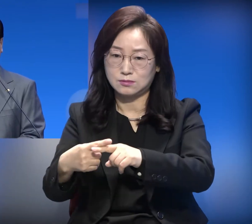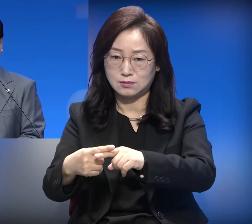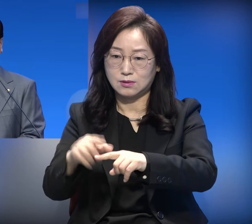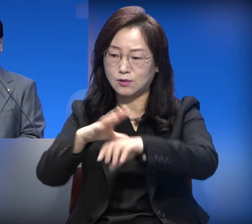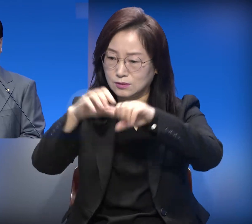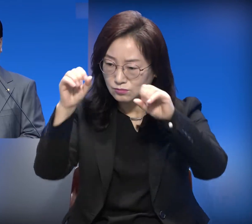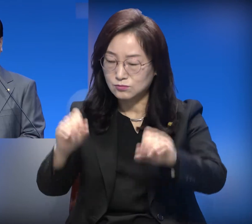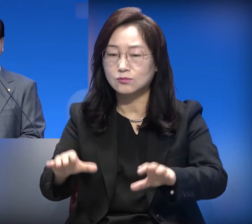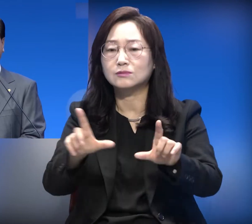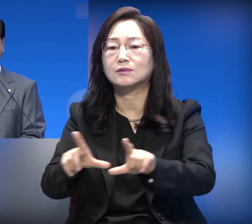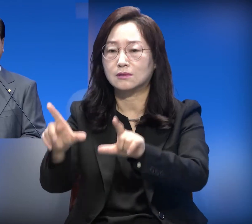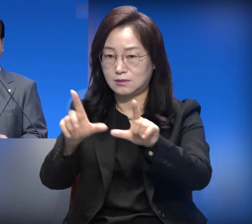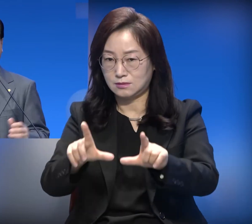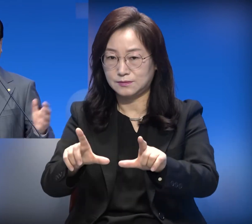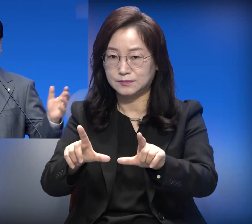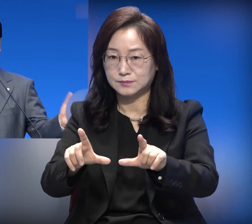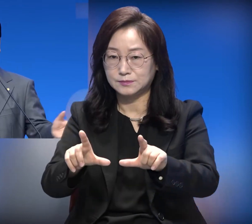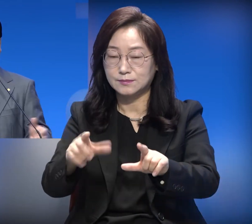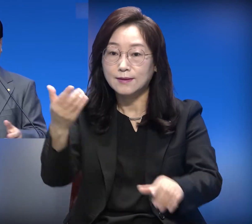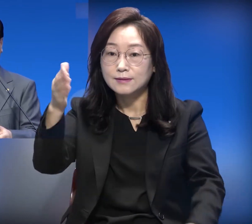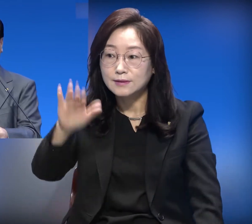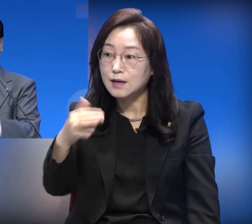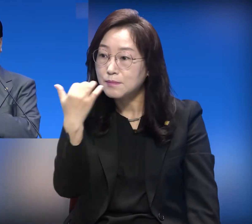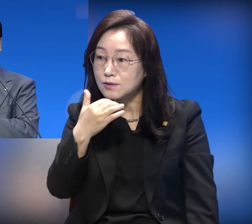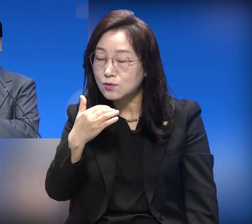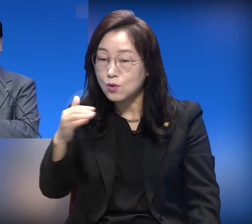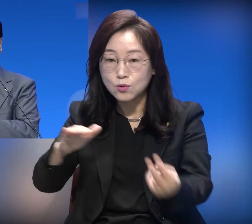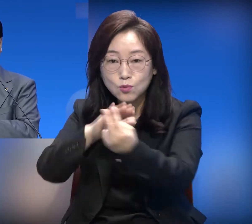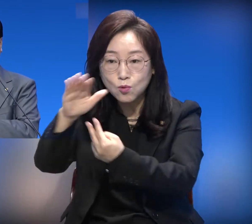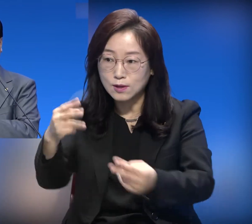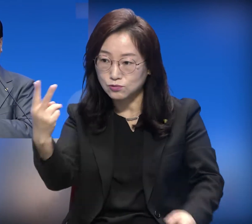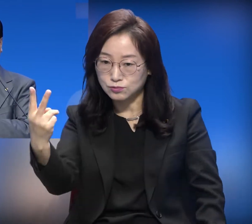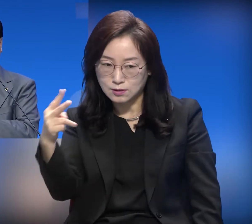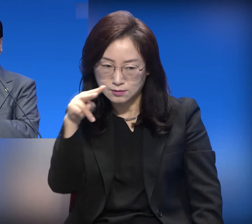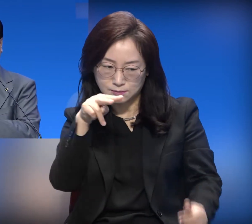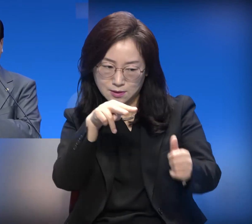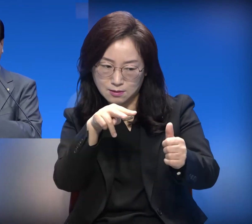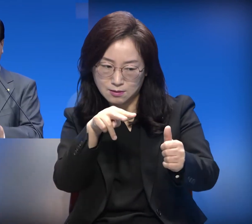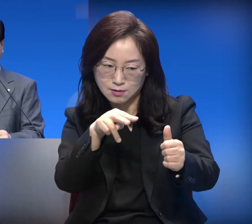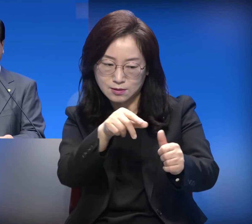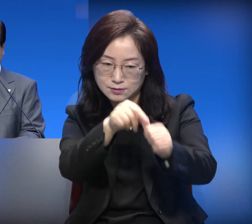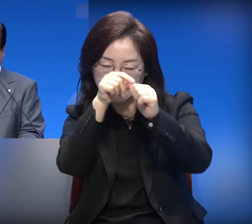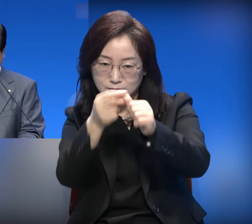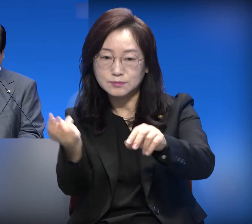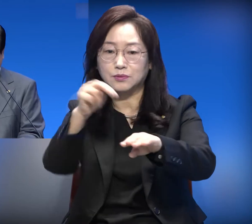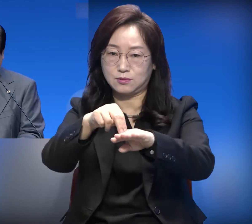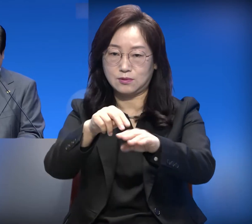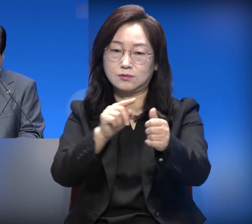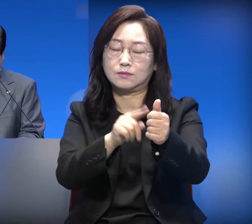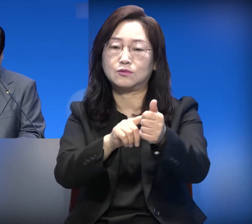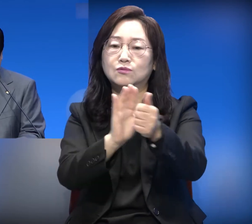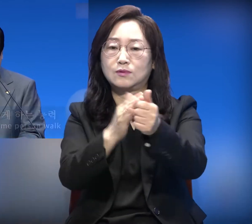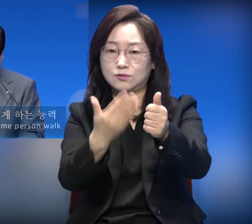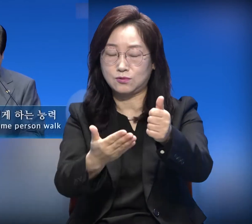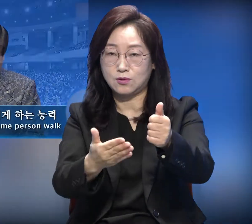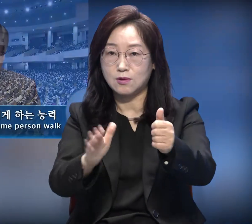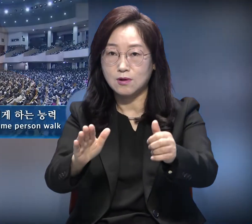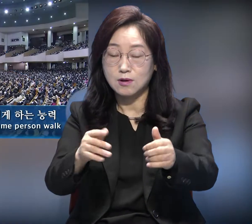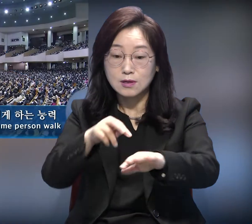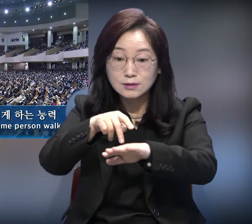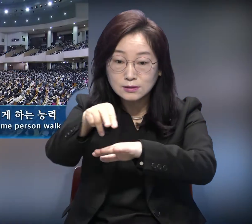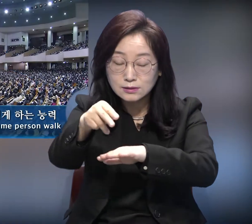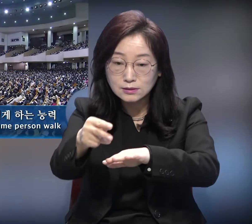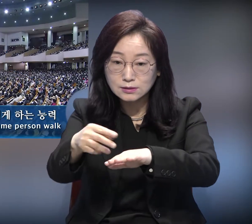것입니다. 그런데 베드로 요한이 그를 일으켰습니다. 오늘 말씀 보니까 못 걷게 된 사람을 일으키는 능력에